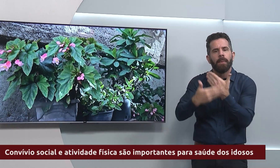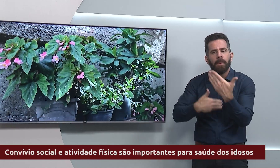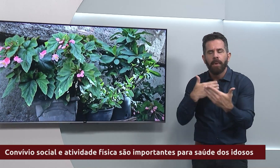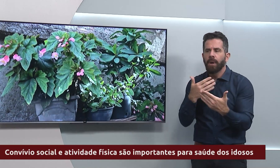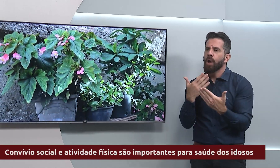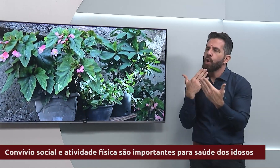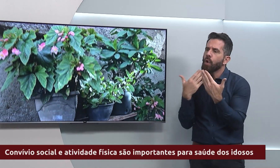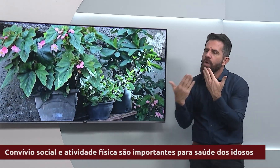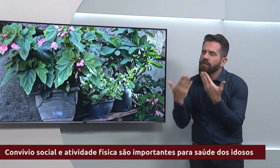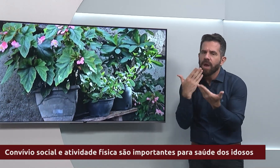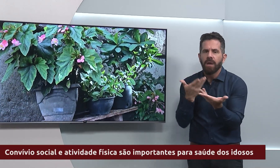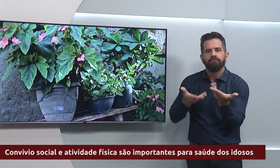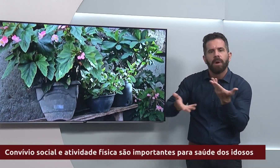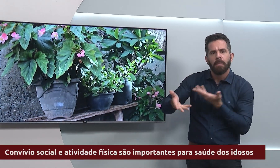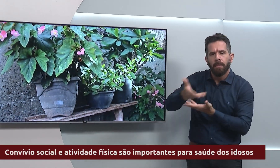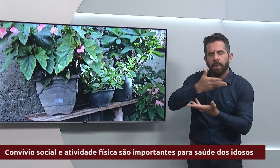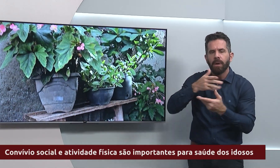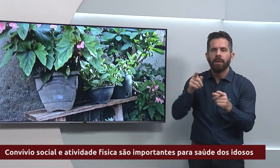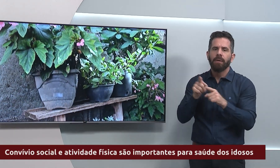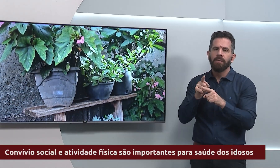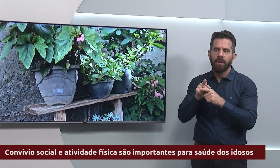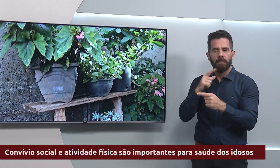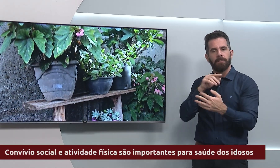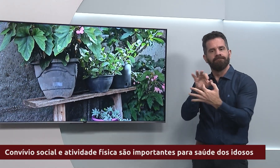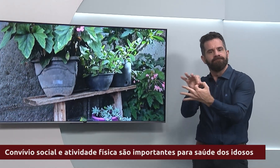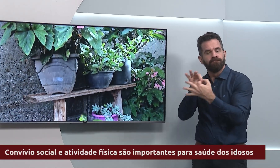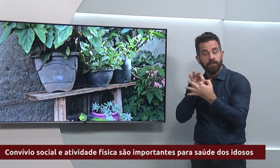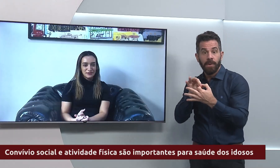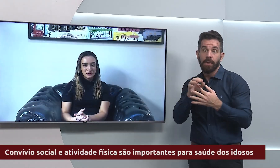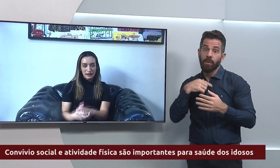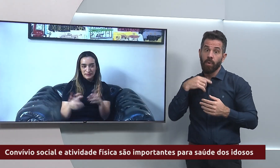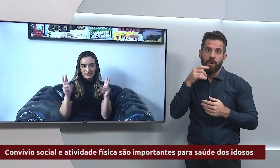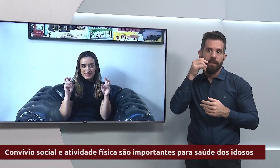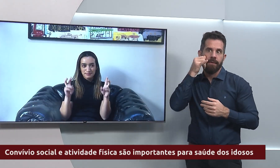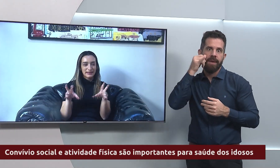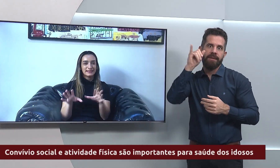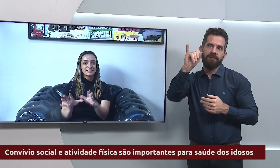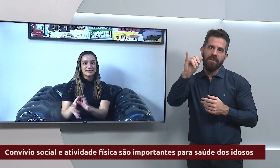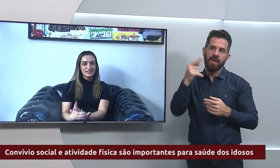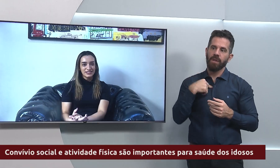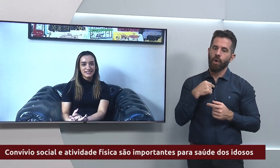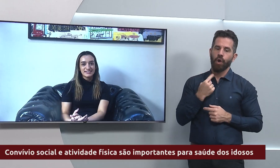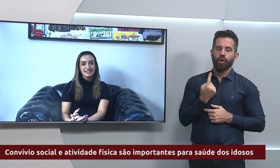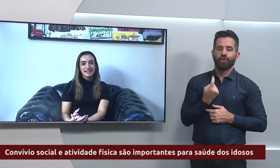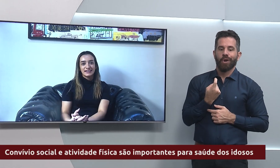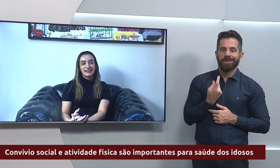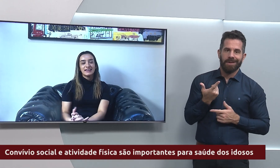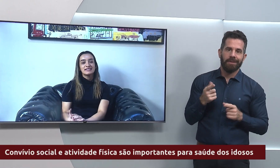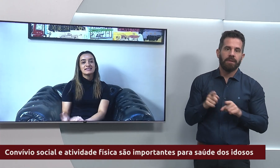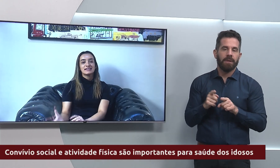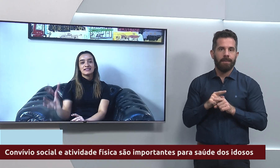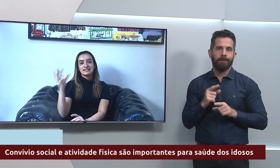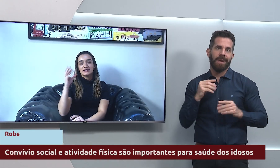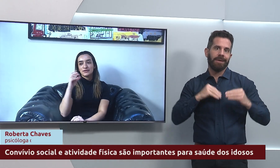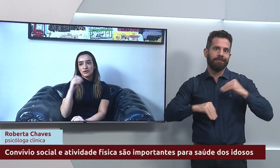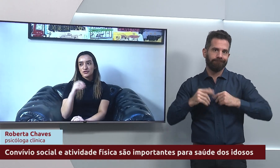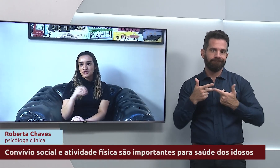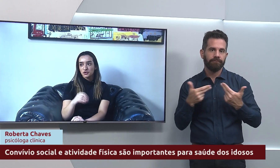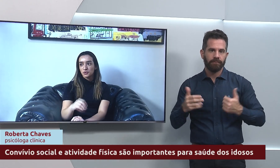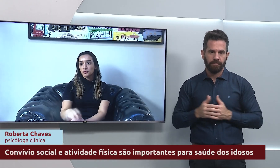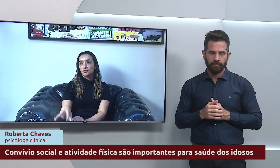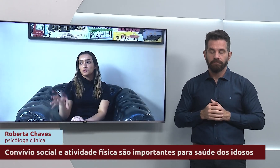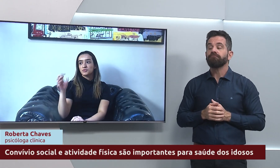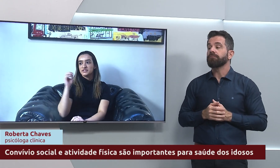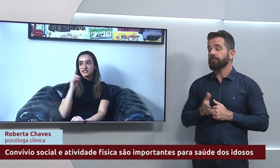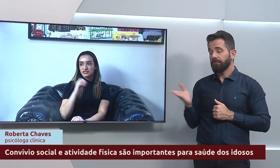afetivos funcionam como proteção contra a solidão e o isolamento. O caminho das pedras seja esse, reinserir esses idosos